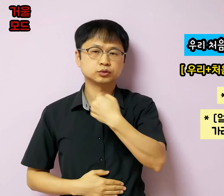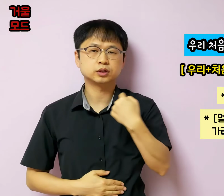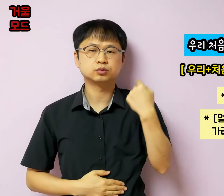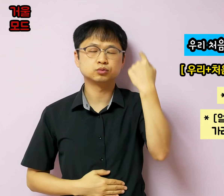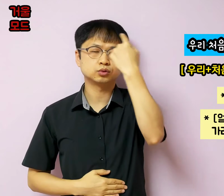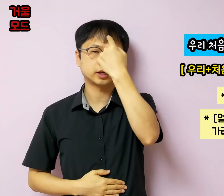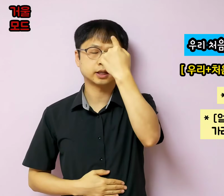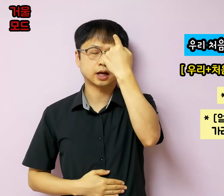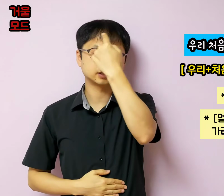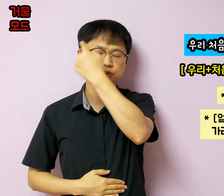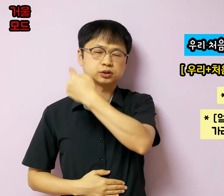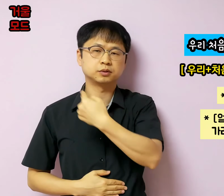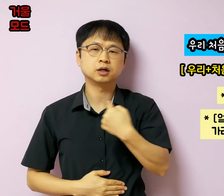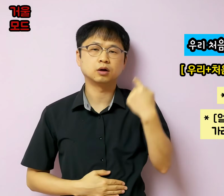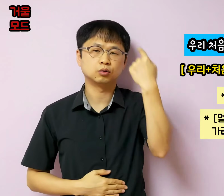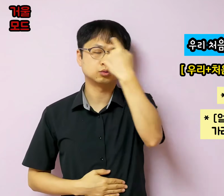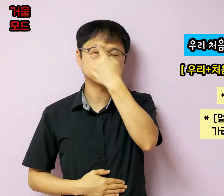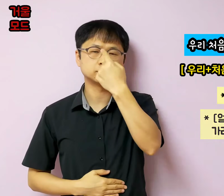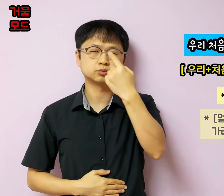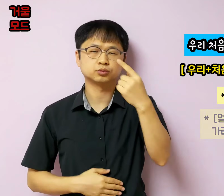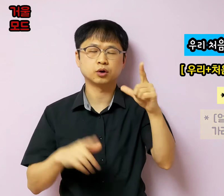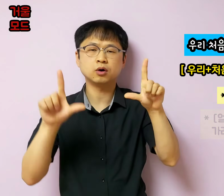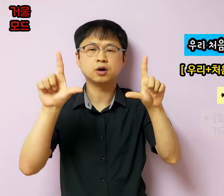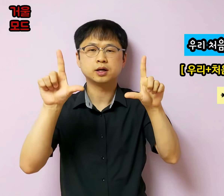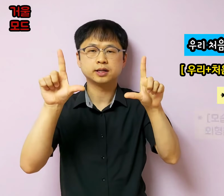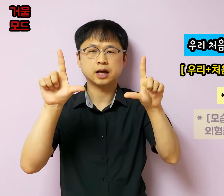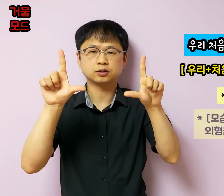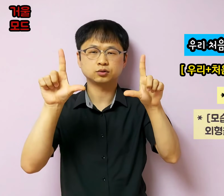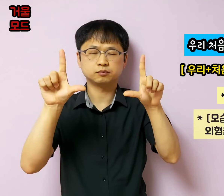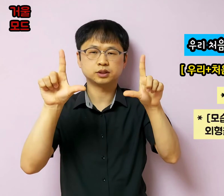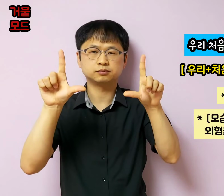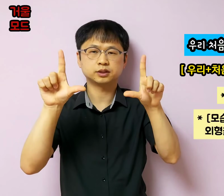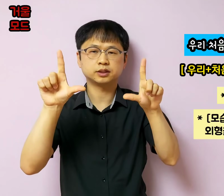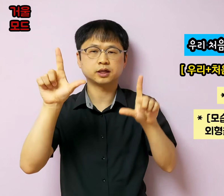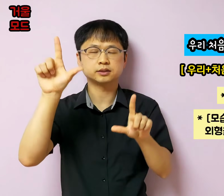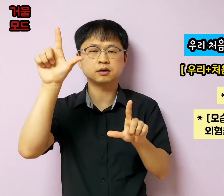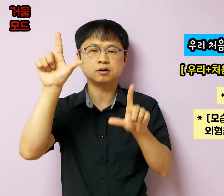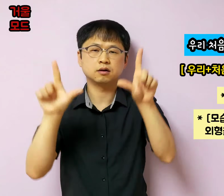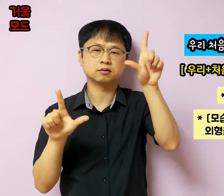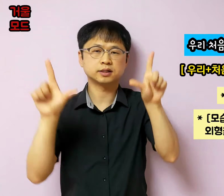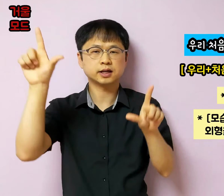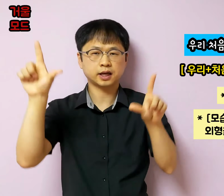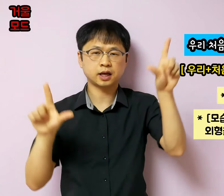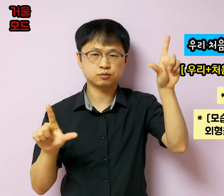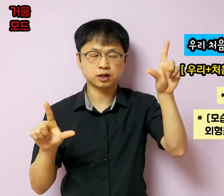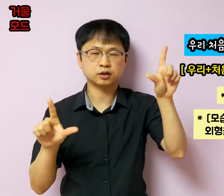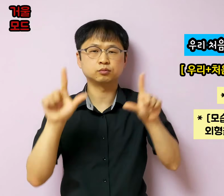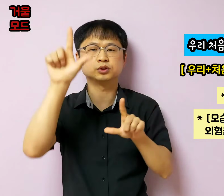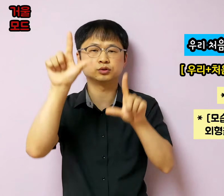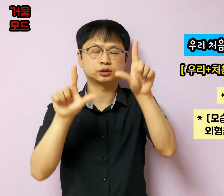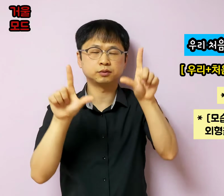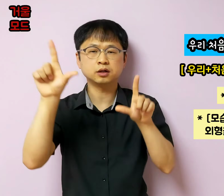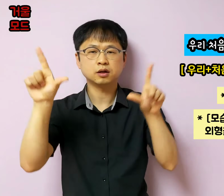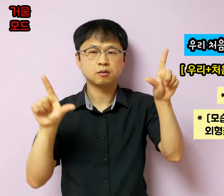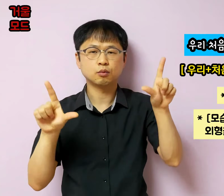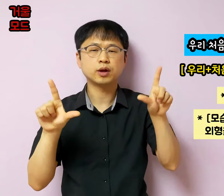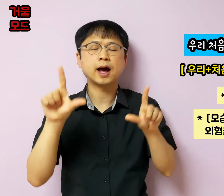주위를 둥글게 가르쳐 주시면 얼굴이라는 수어고요. 양손 엄지검지를 이렇게 해서 어긋나게 위아래로 움직여 주시면